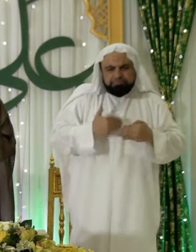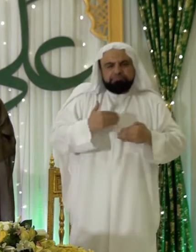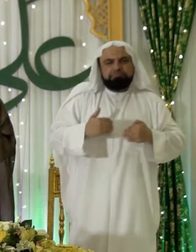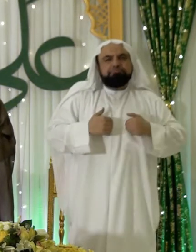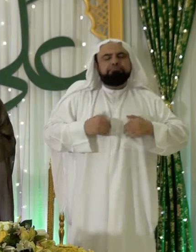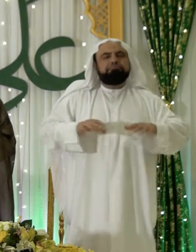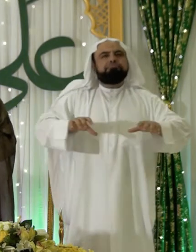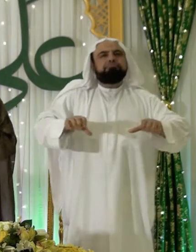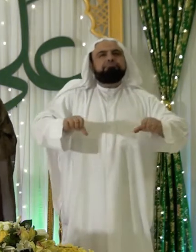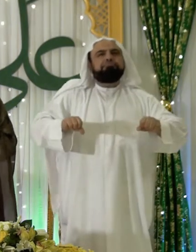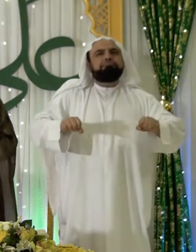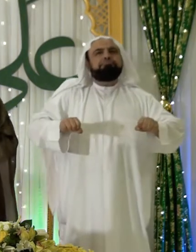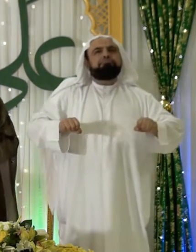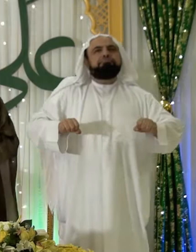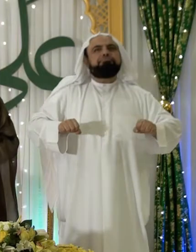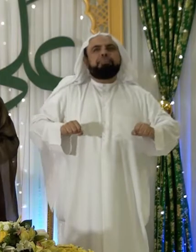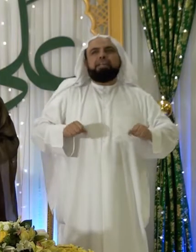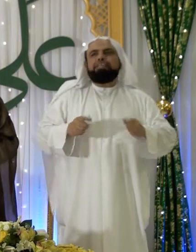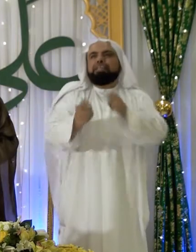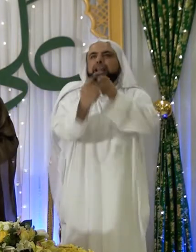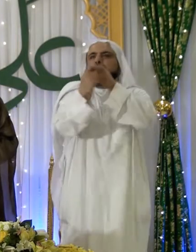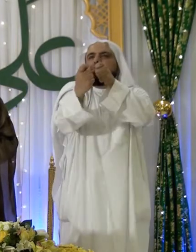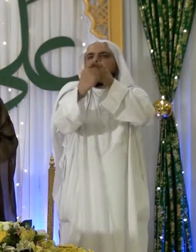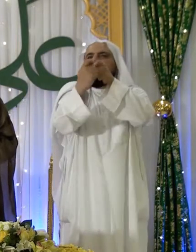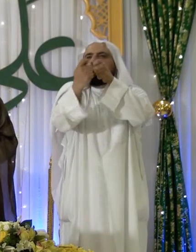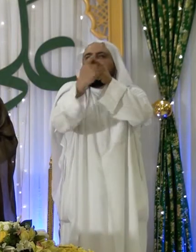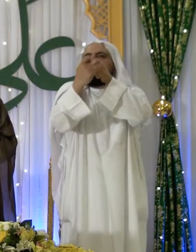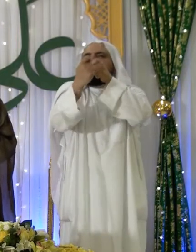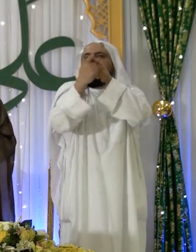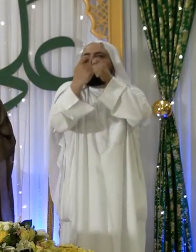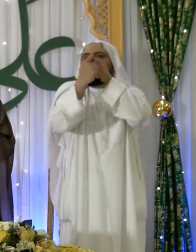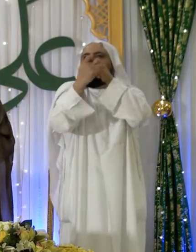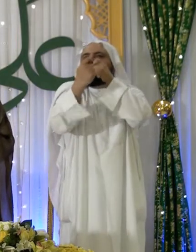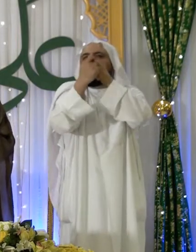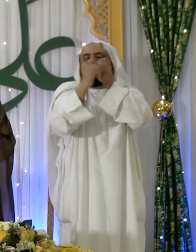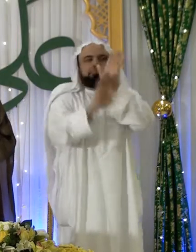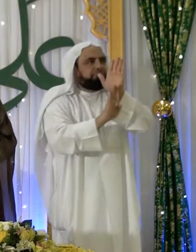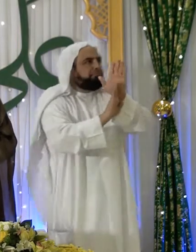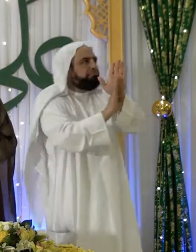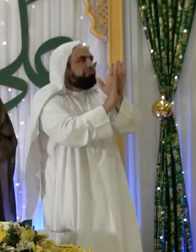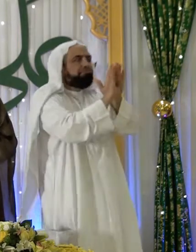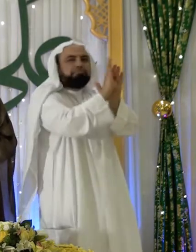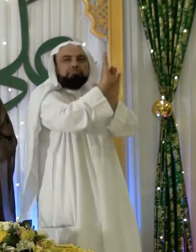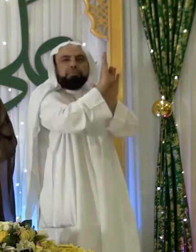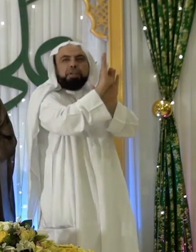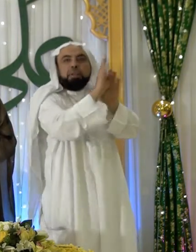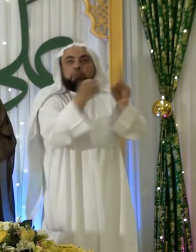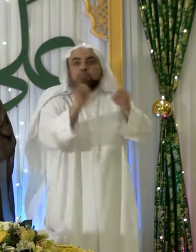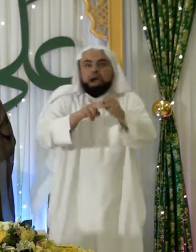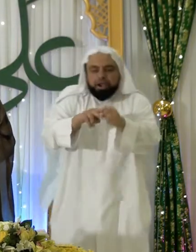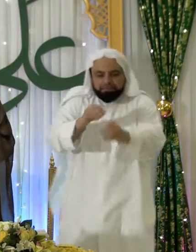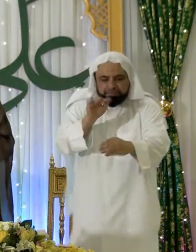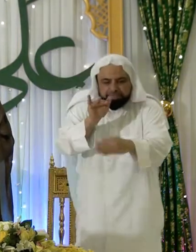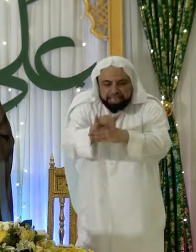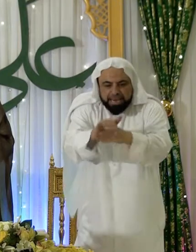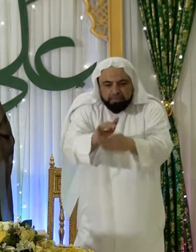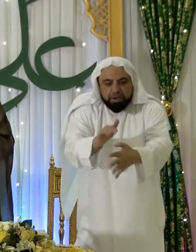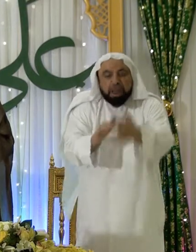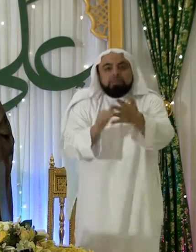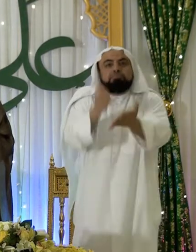الله ويتعلم من رسول الله ويتربى في حجر رسول